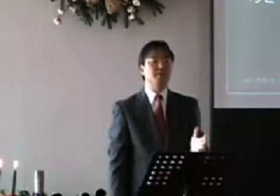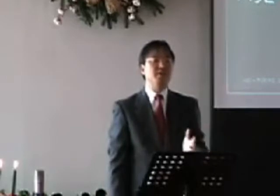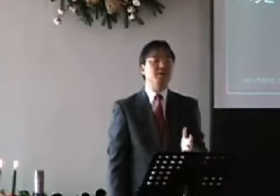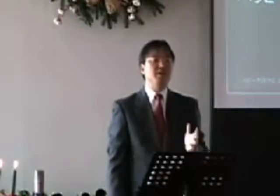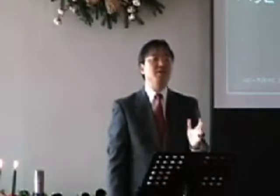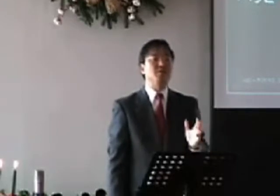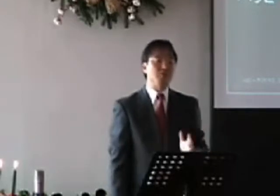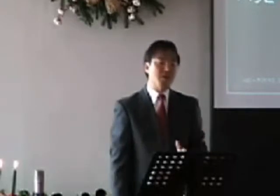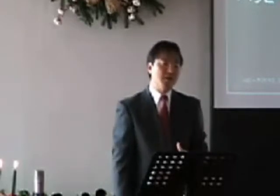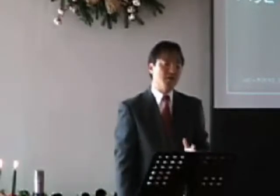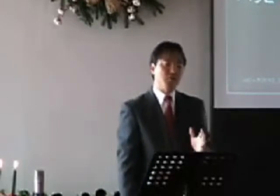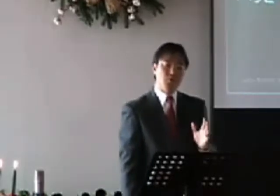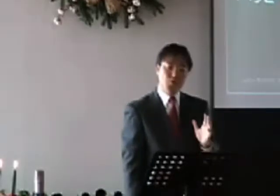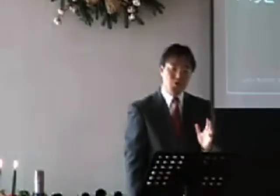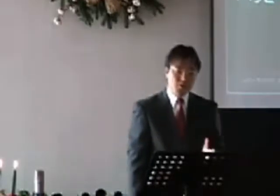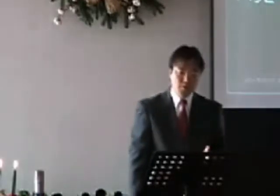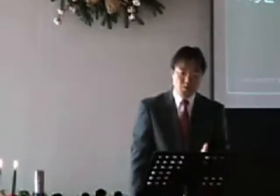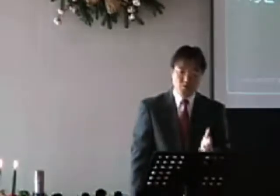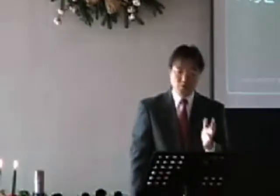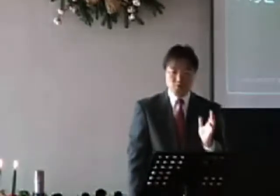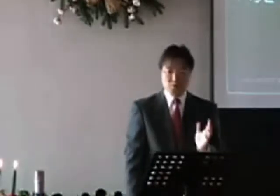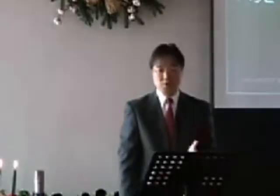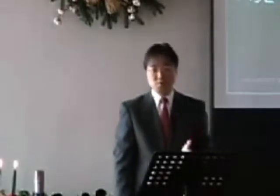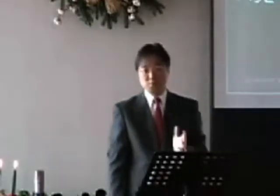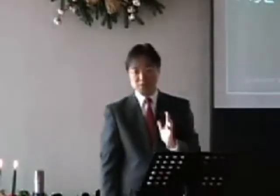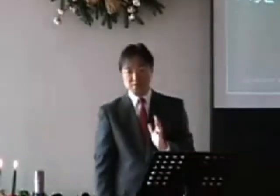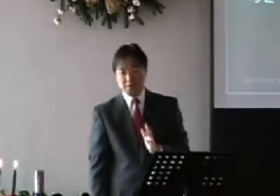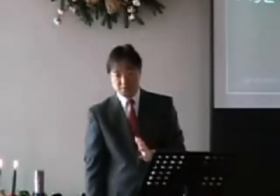くから、遥か遠くから。